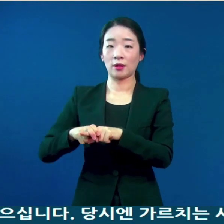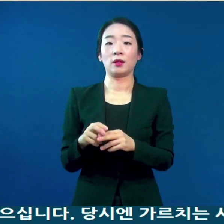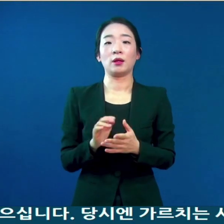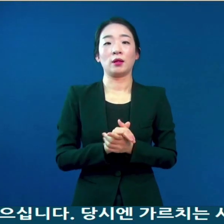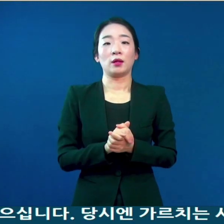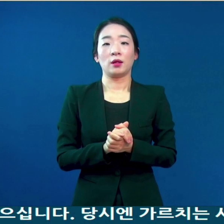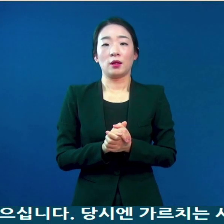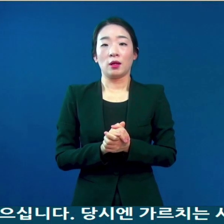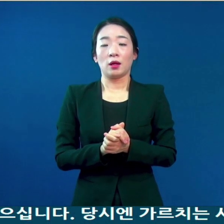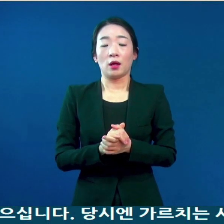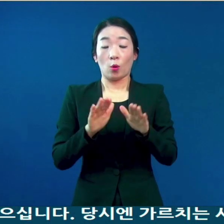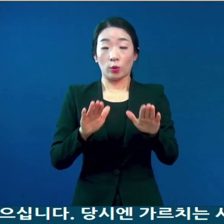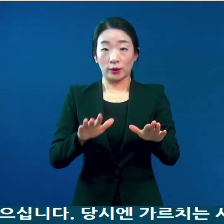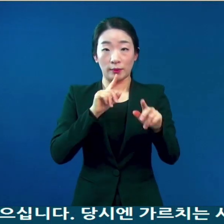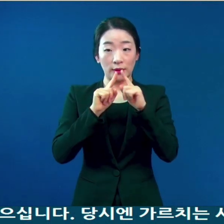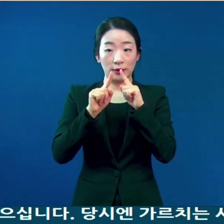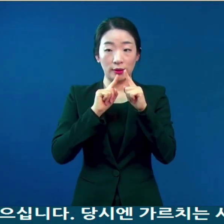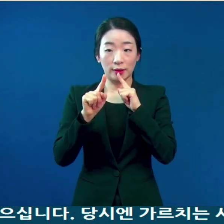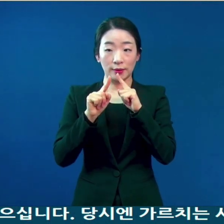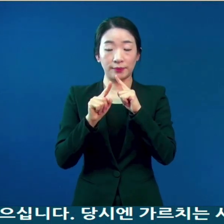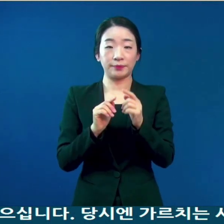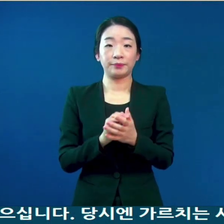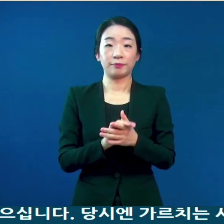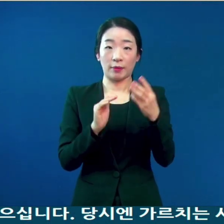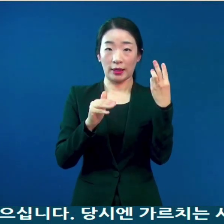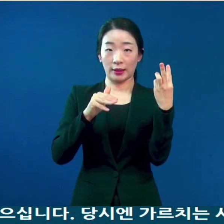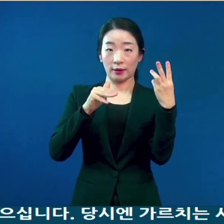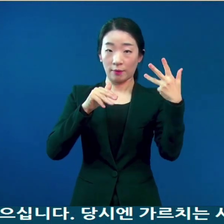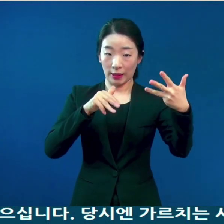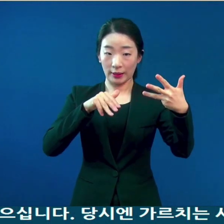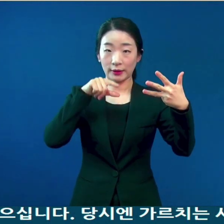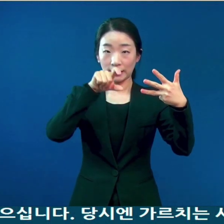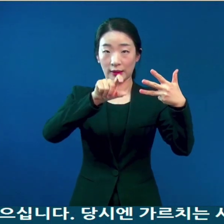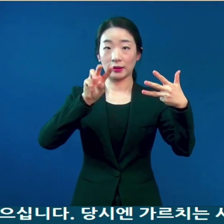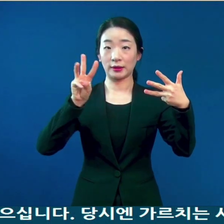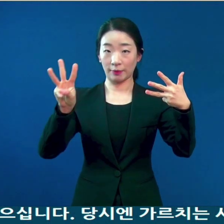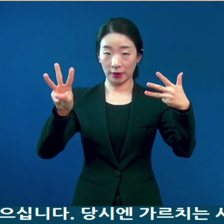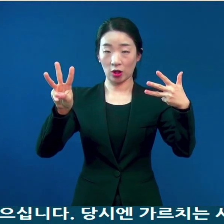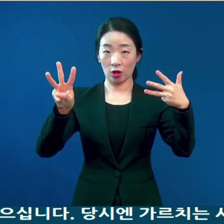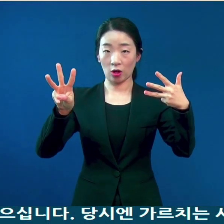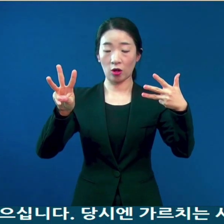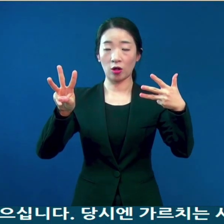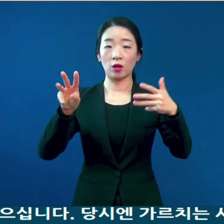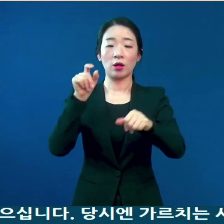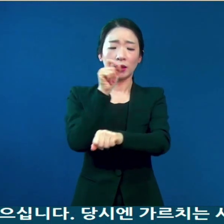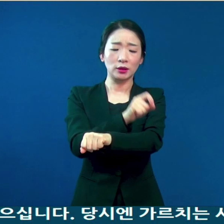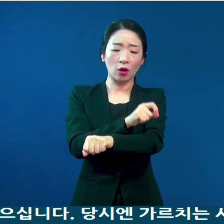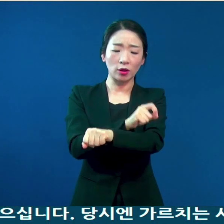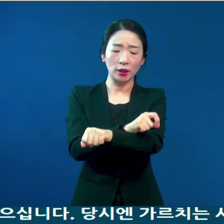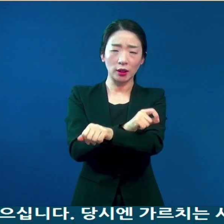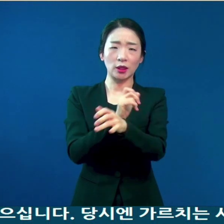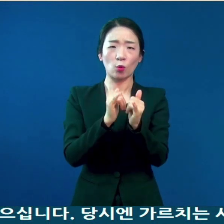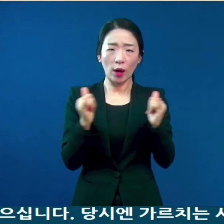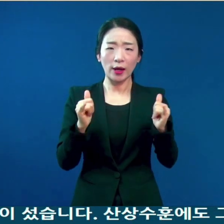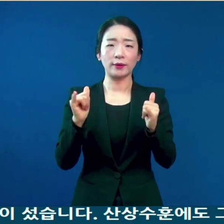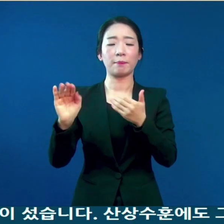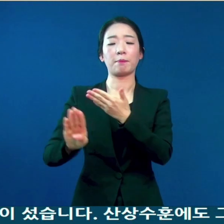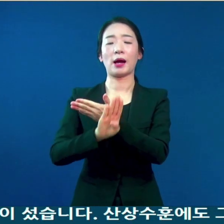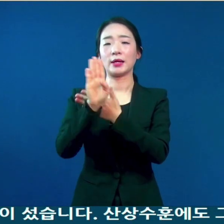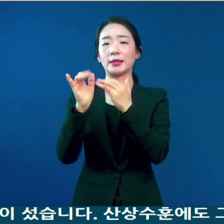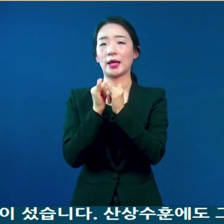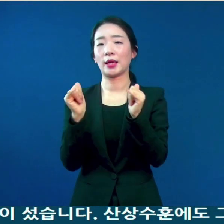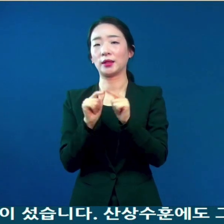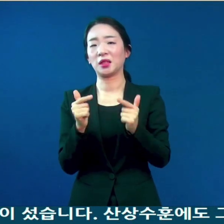중에 3절을 보시면 서기관과 바리새인들, 이들은 예수님을